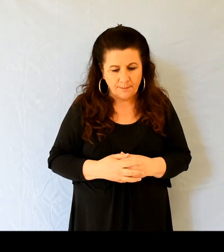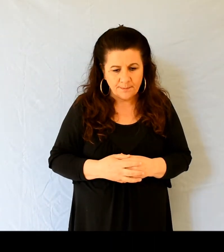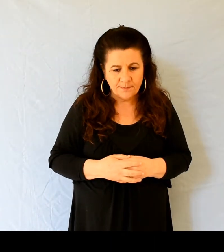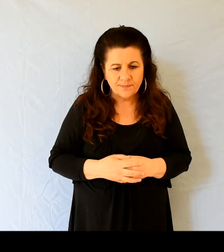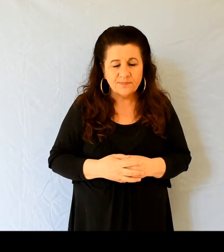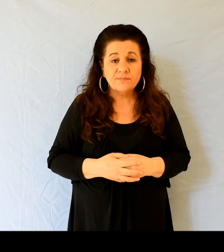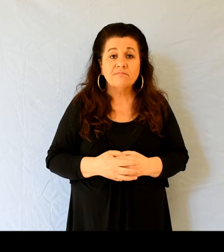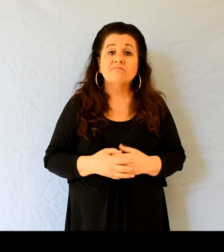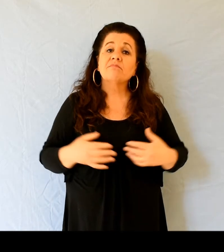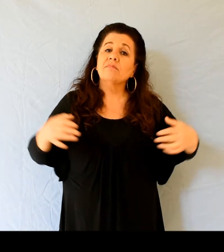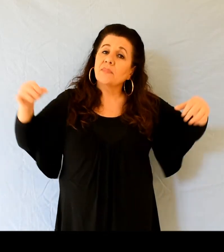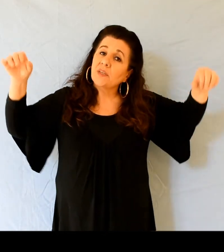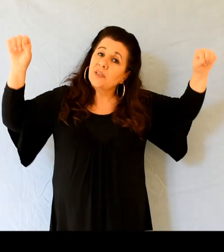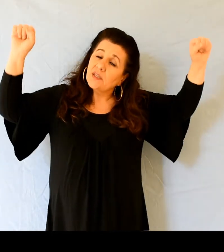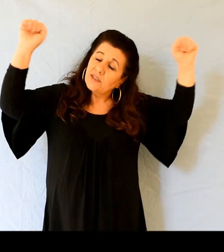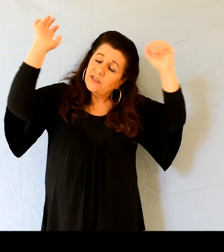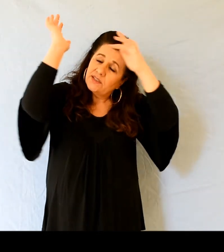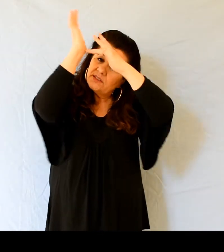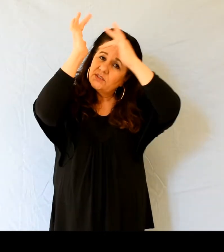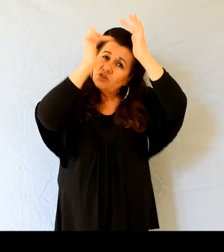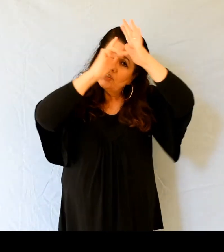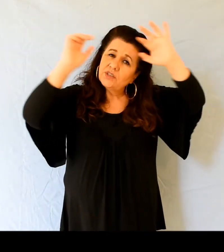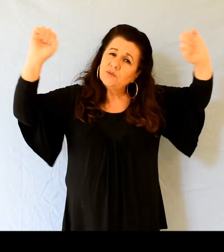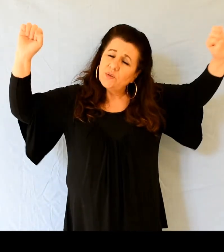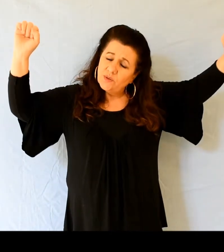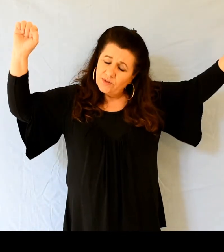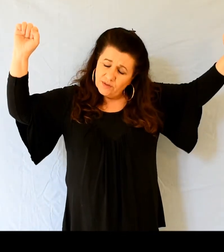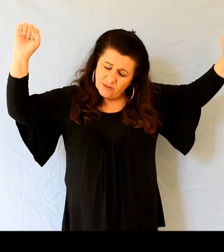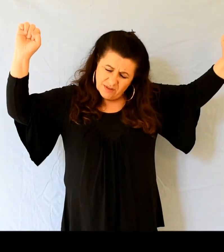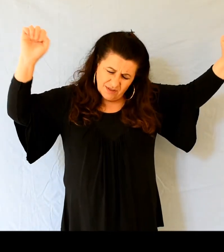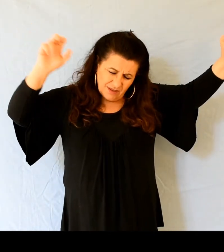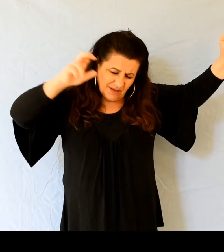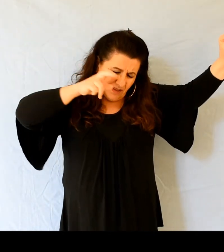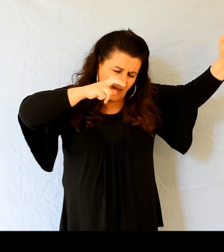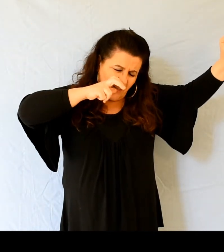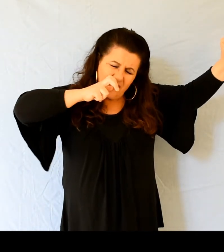Mais Jésus, poussant un grand cri, expira.